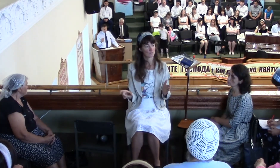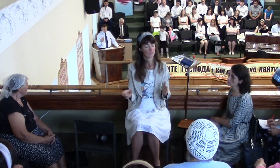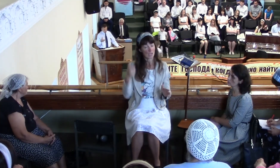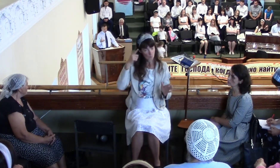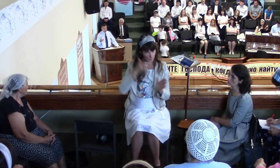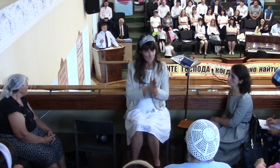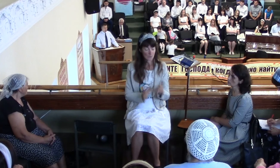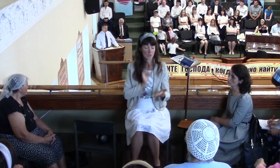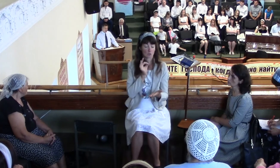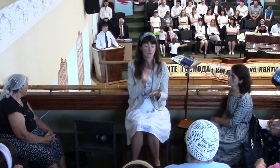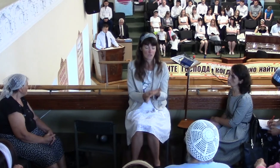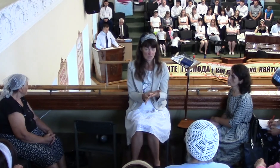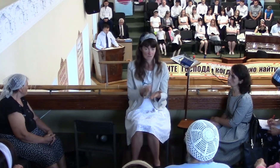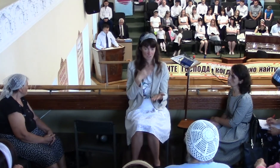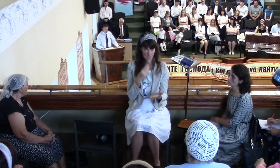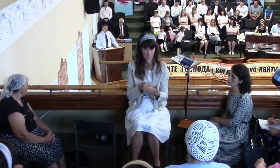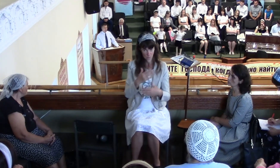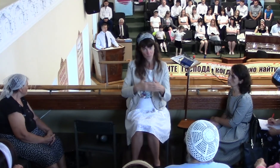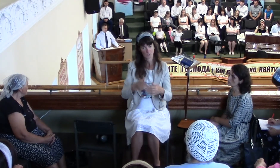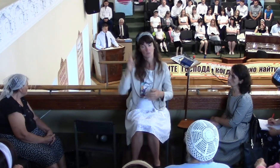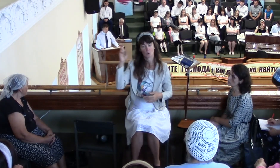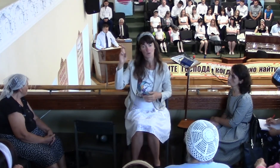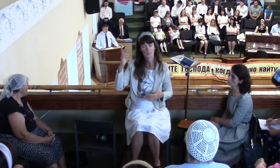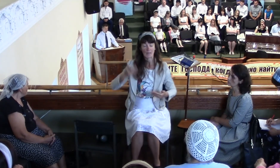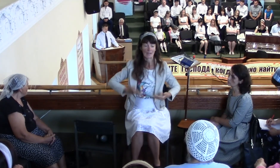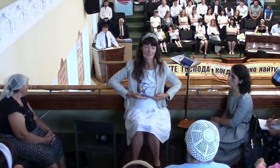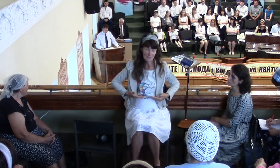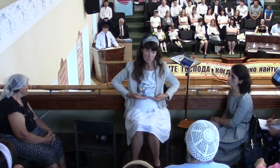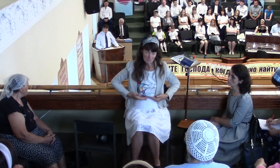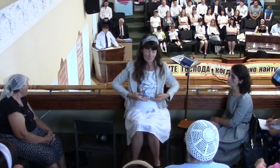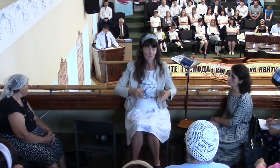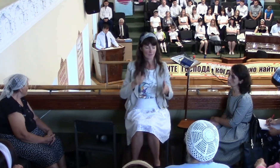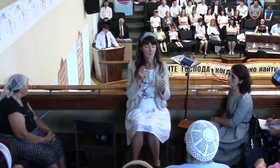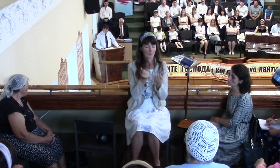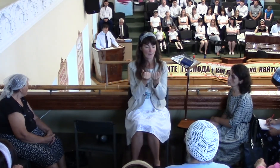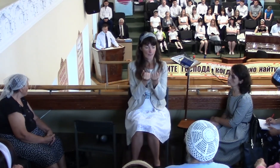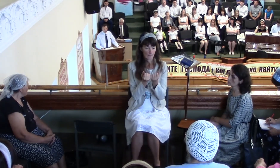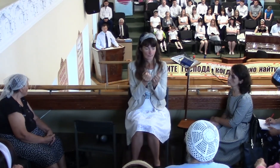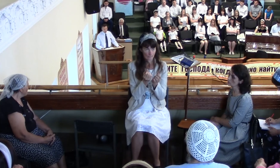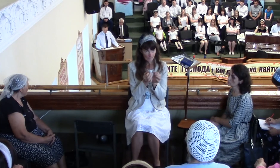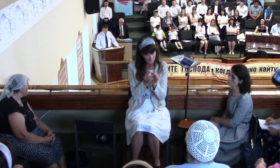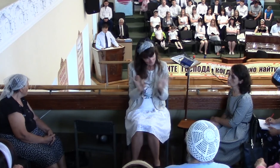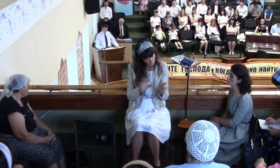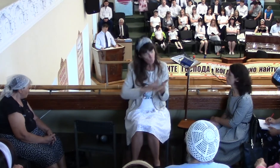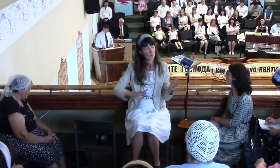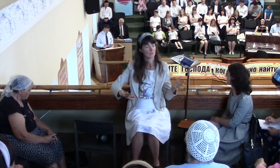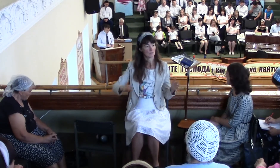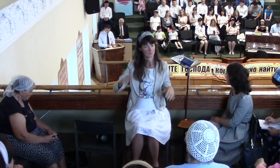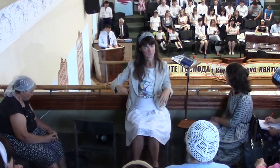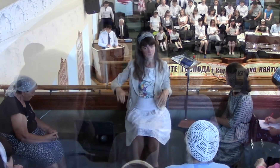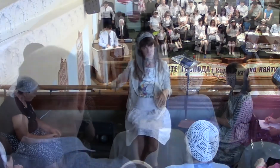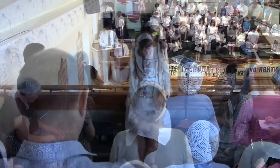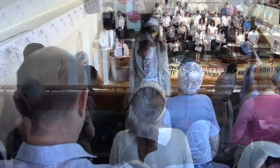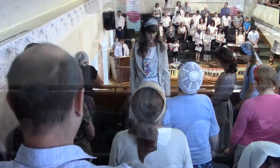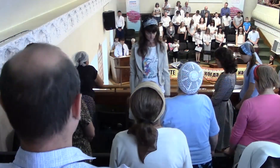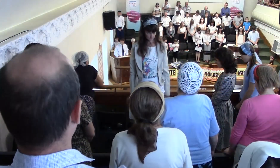Богом – это жить как искупленные и спасенные дети Божии. Аминь. Аминь.